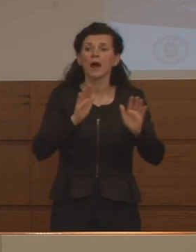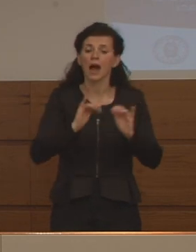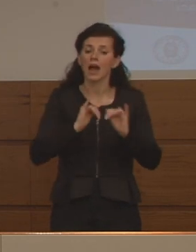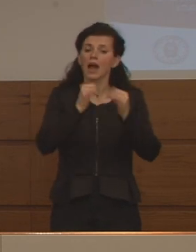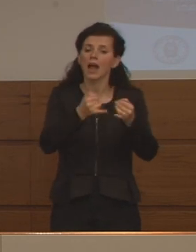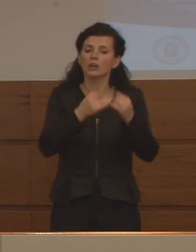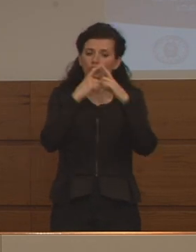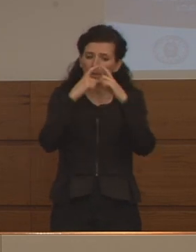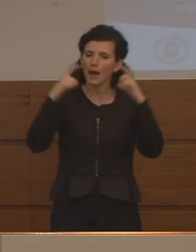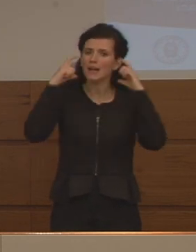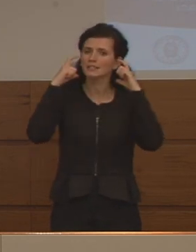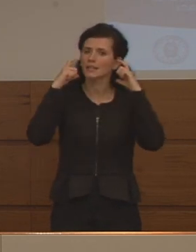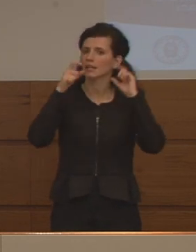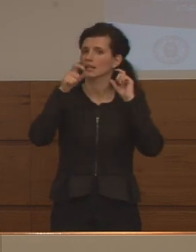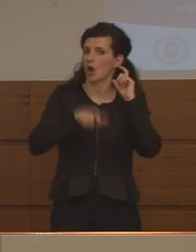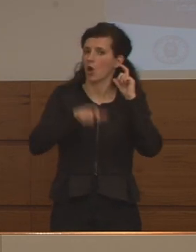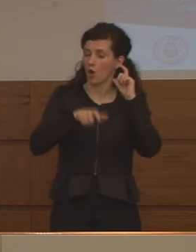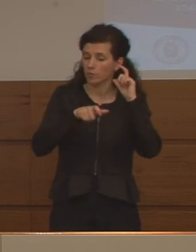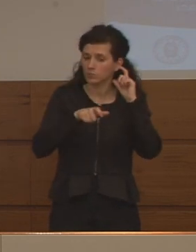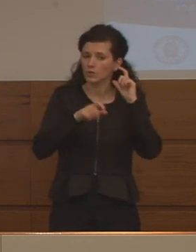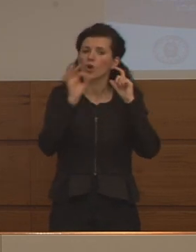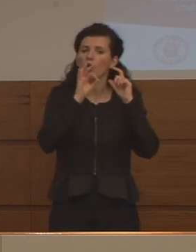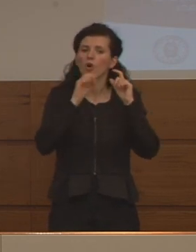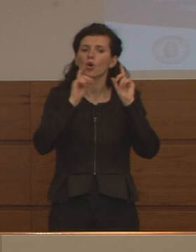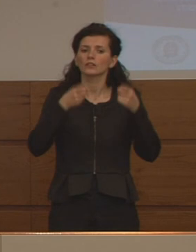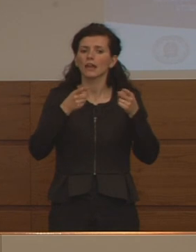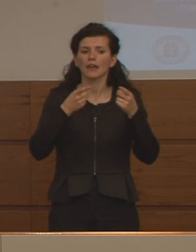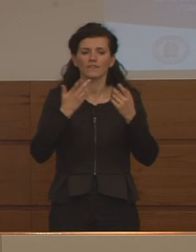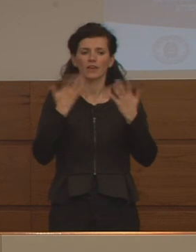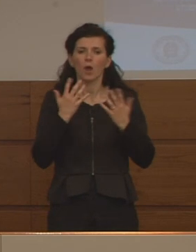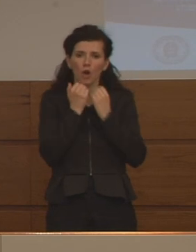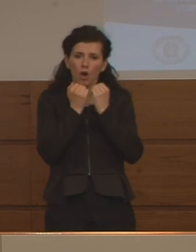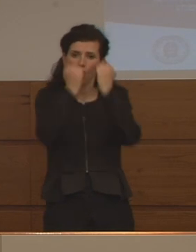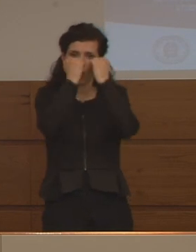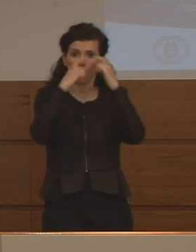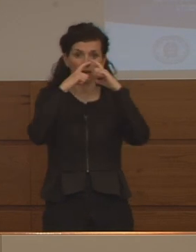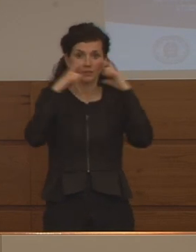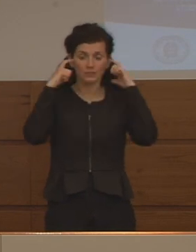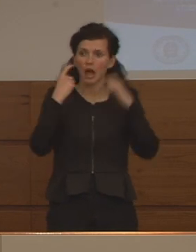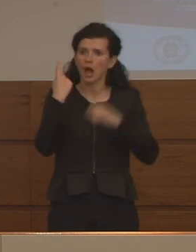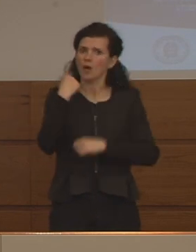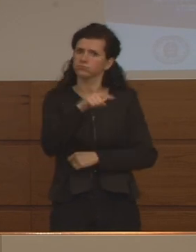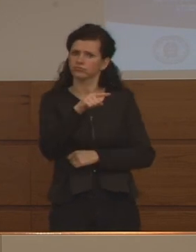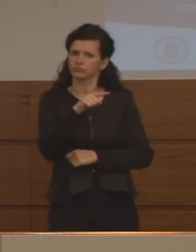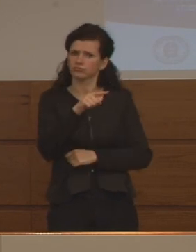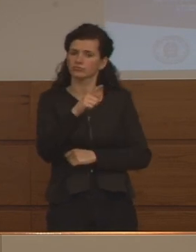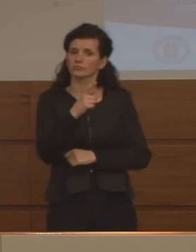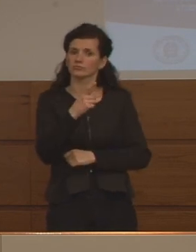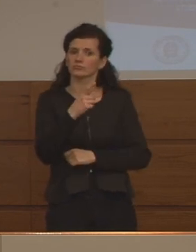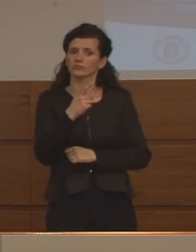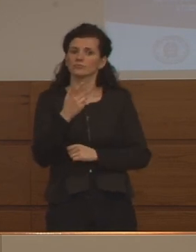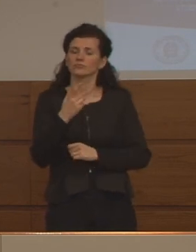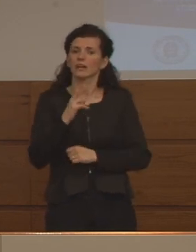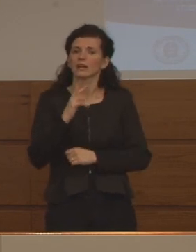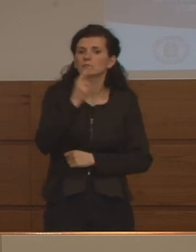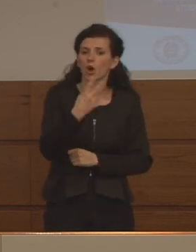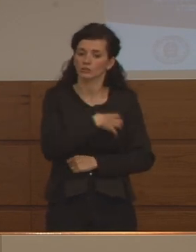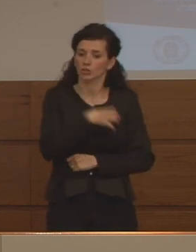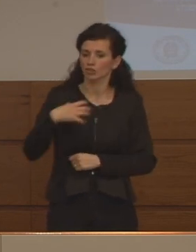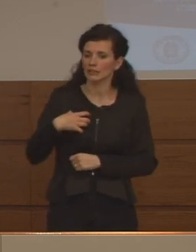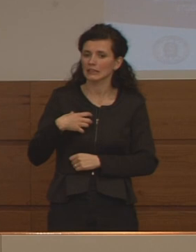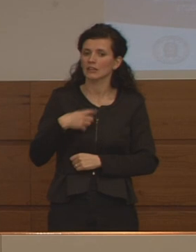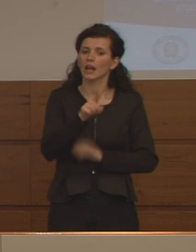una mascherina o comunque di una copertura sul volto c'è evidenza scientifica che questa è la strada giusta è una misura che il comitato si sente